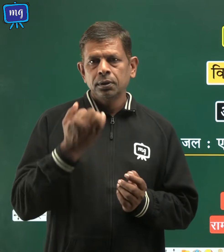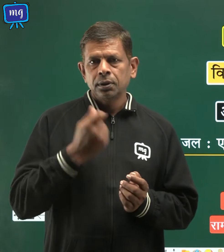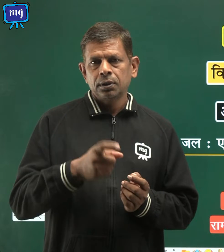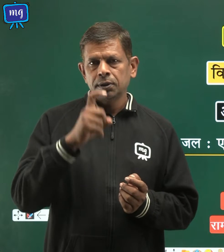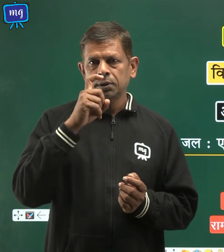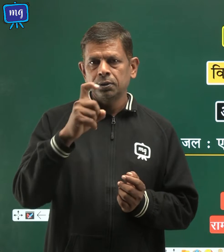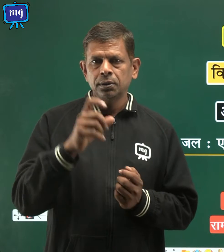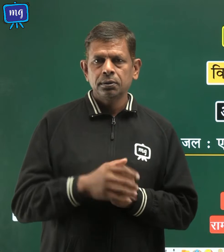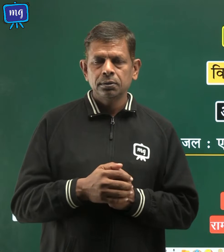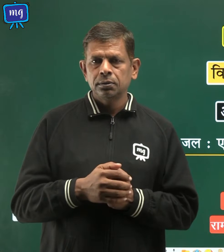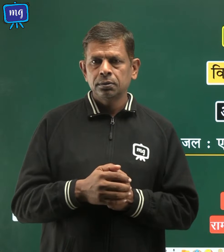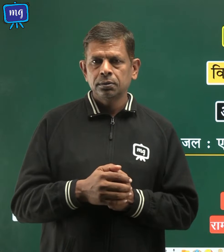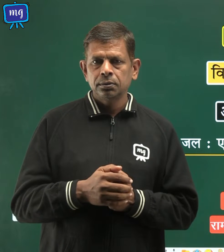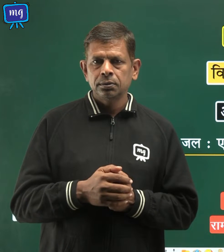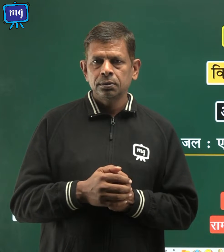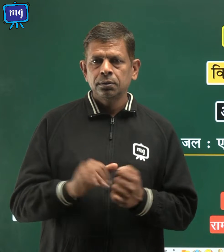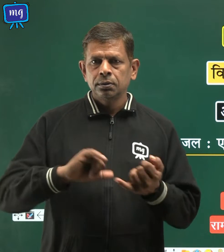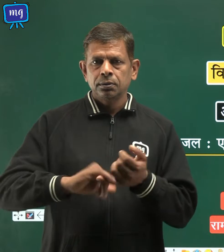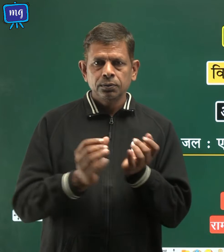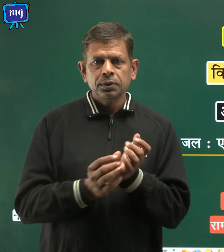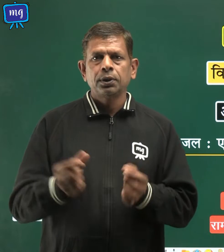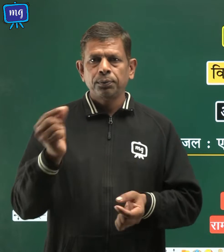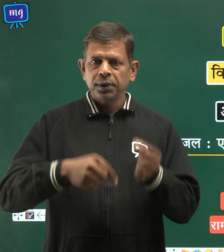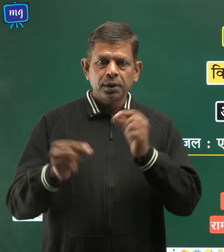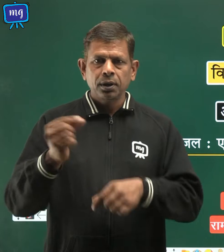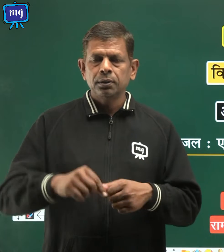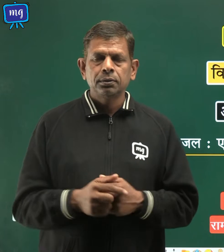कक्षा 7 विषय विज्ञान